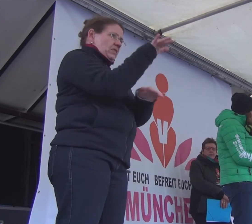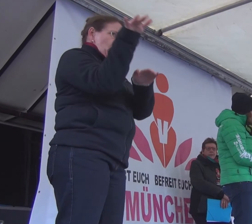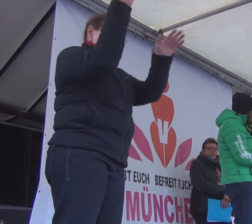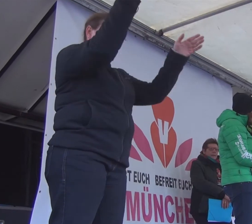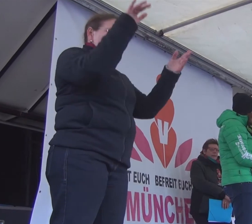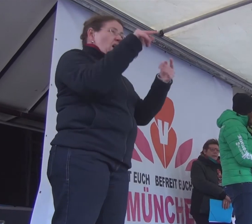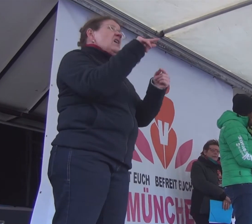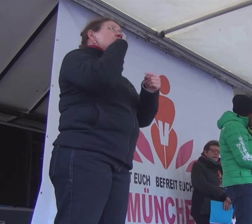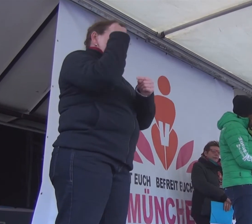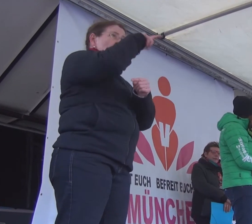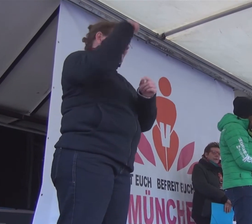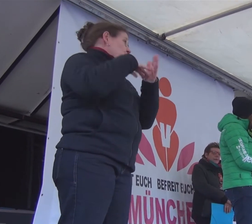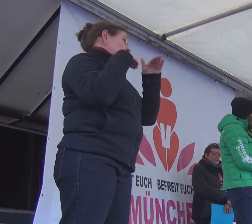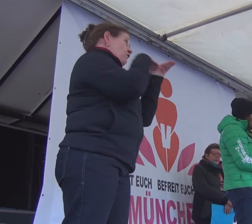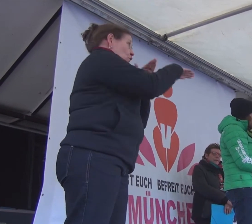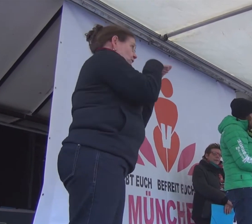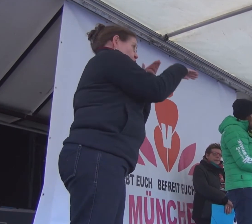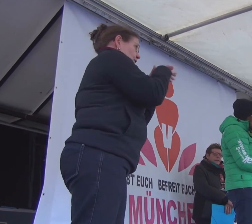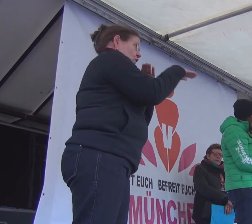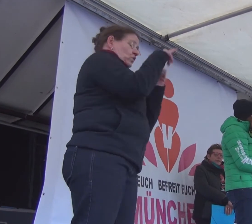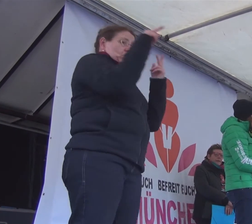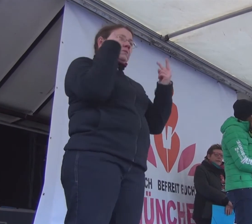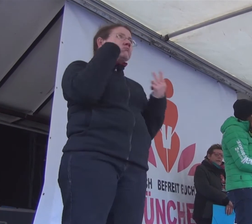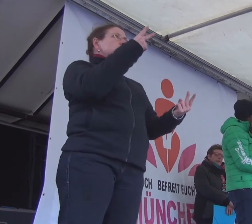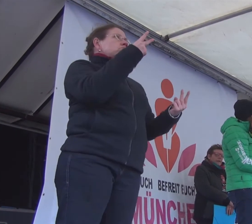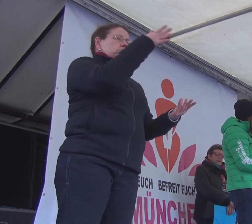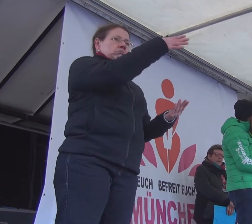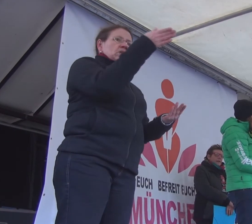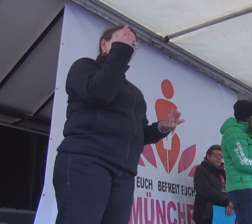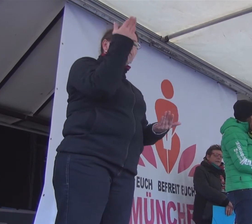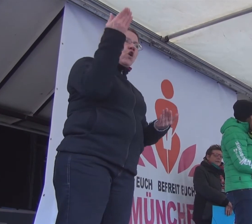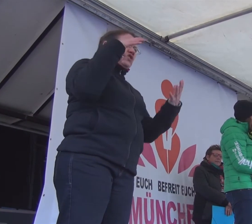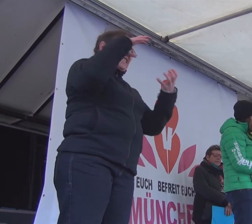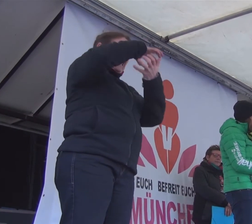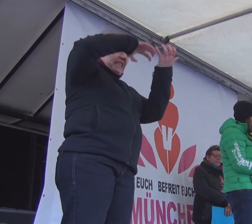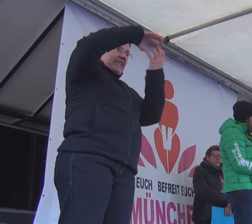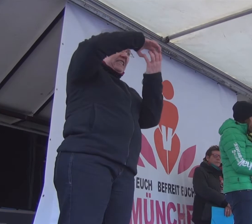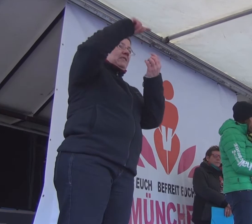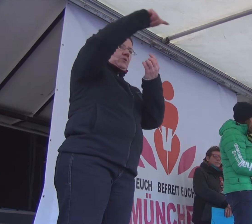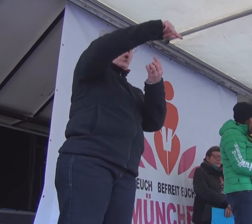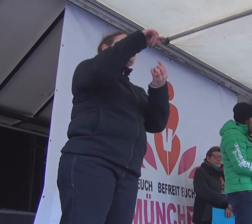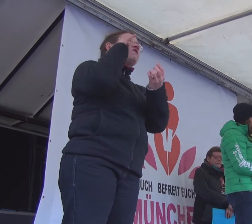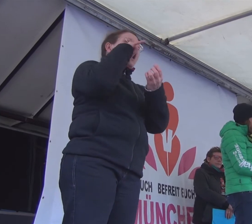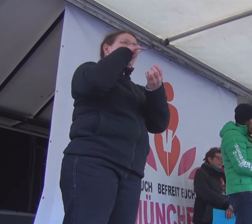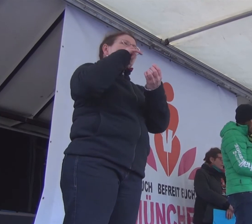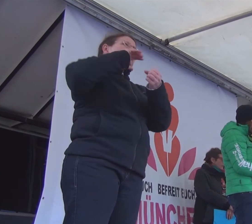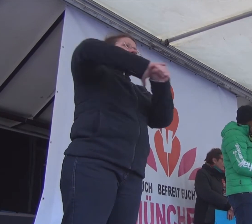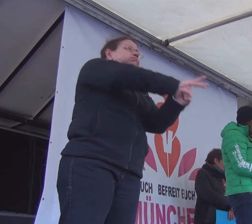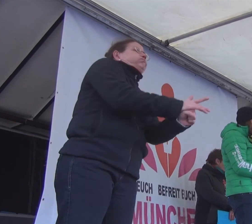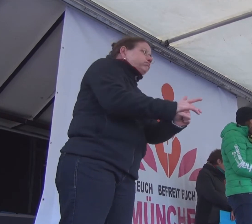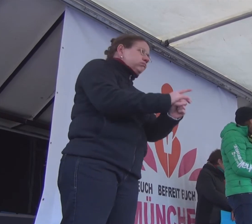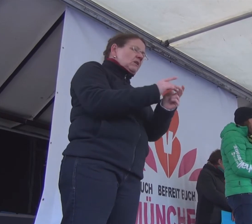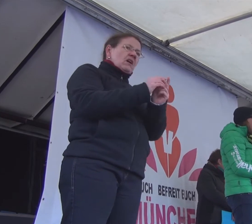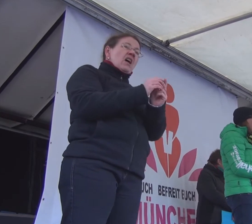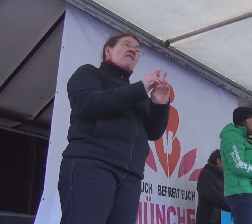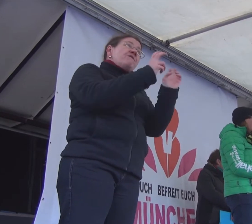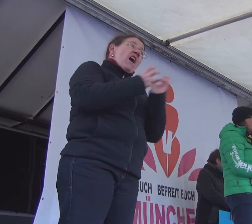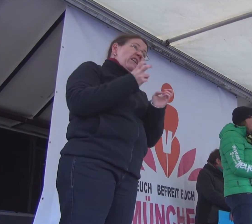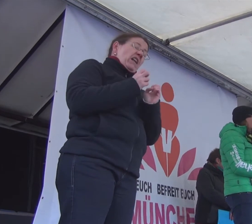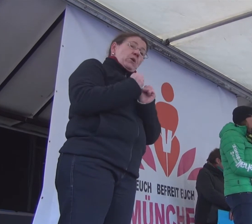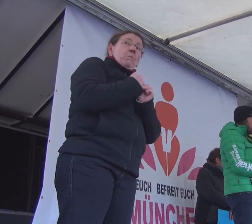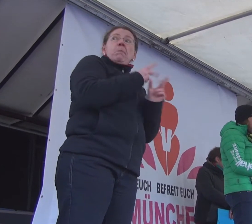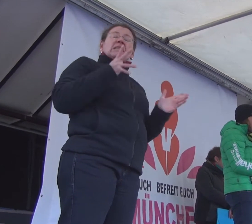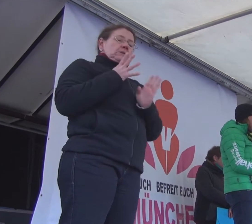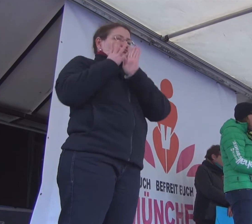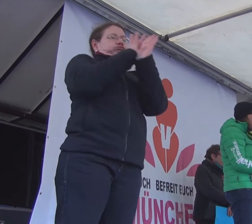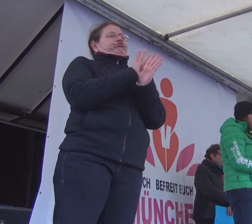da Gewalt an Frauen, gerade Vergewaltigung an Frauen, Massenvergewaltigung an Frauen, ist eine Waffe.